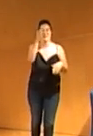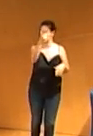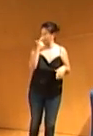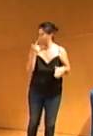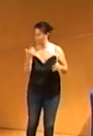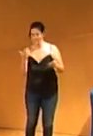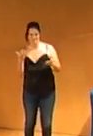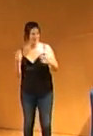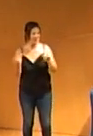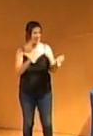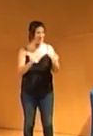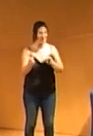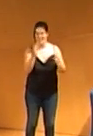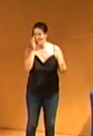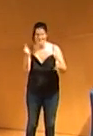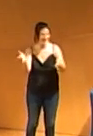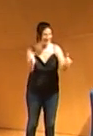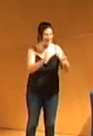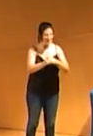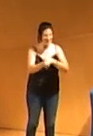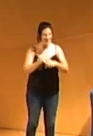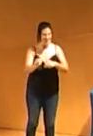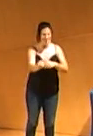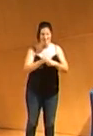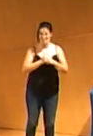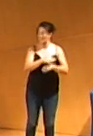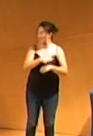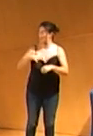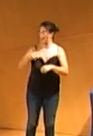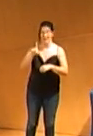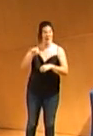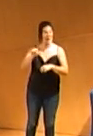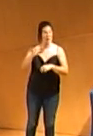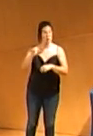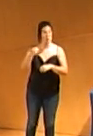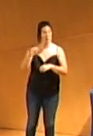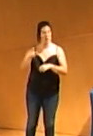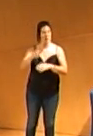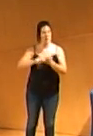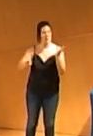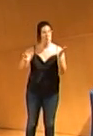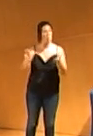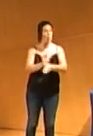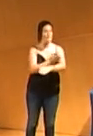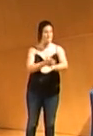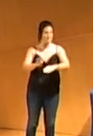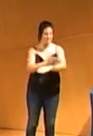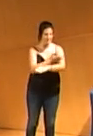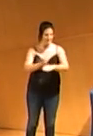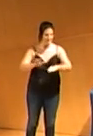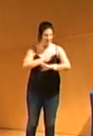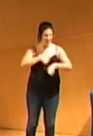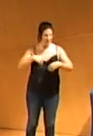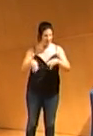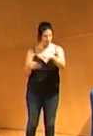d'entamer un débat avec vous, Madame Lachenal va vous lire le poème qui termine son livre.